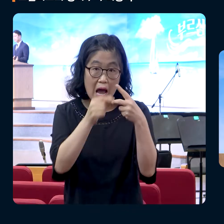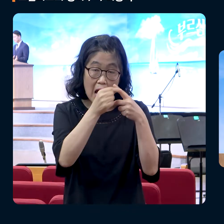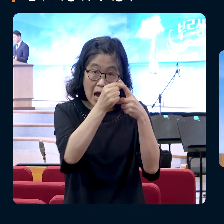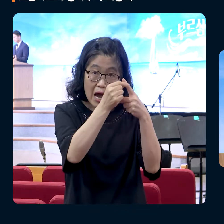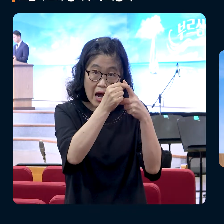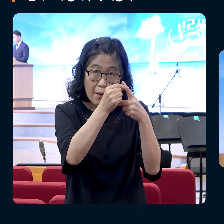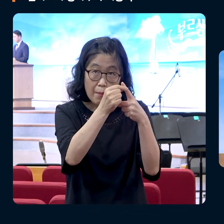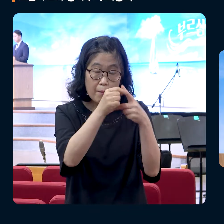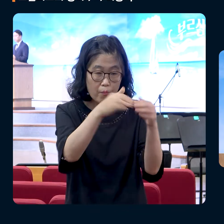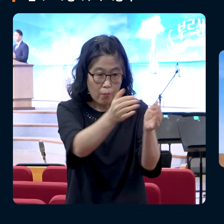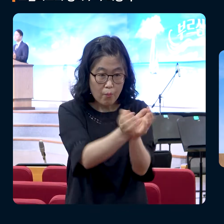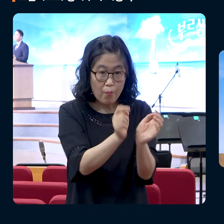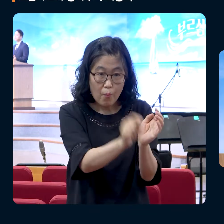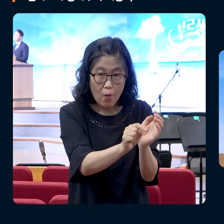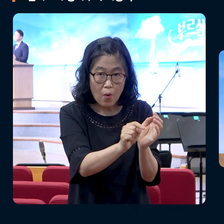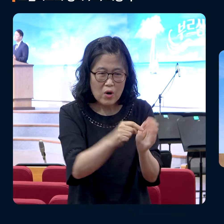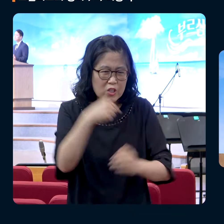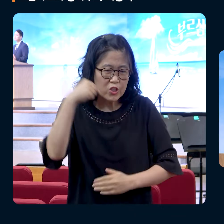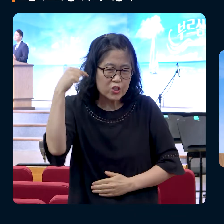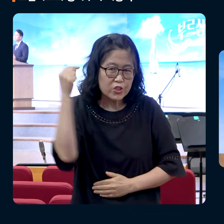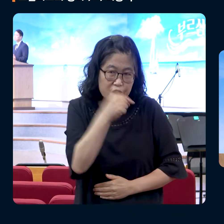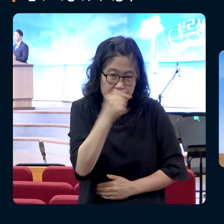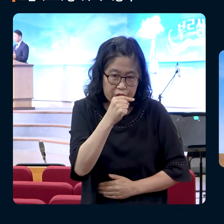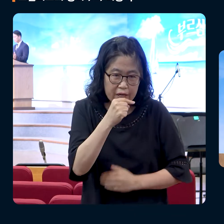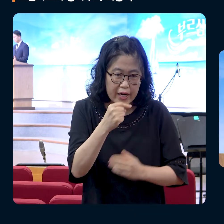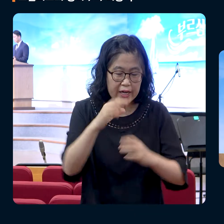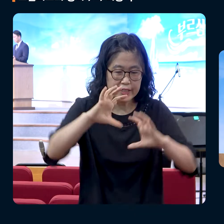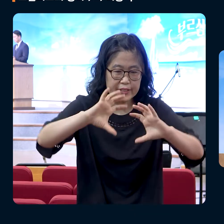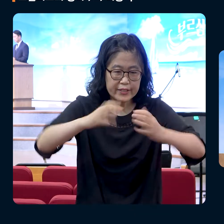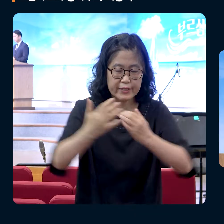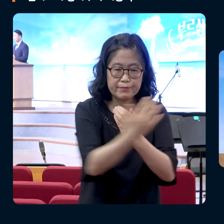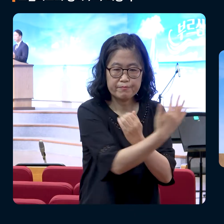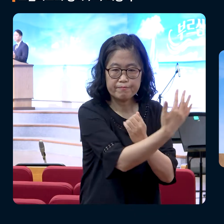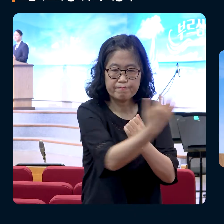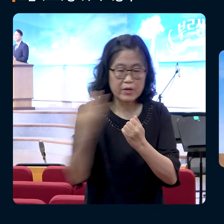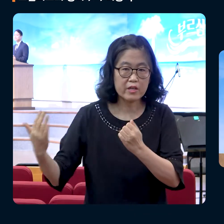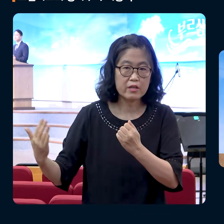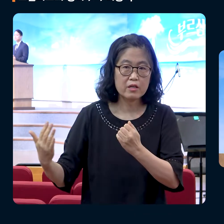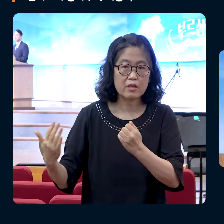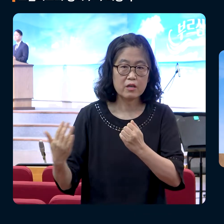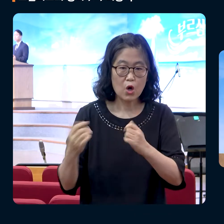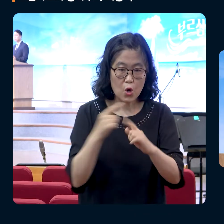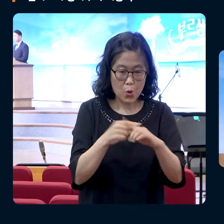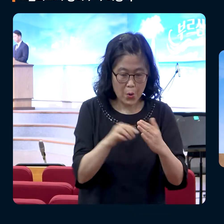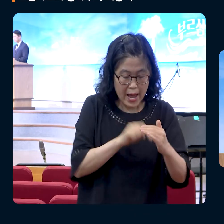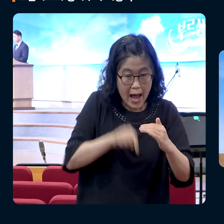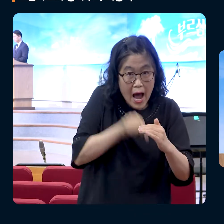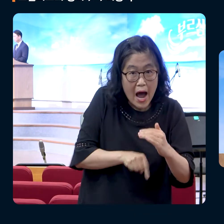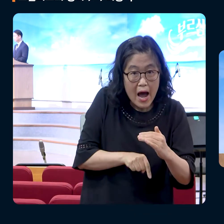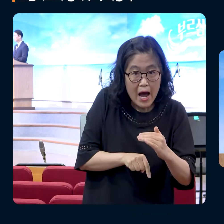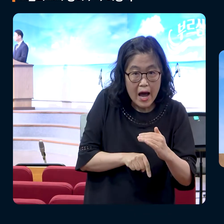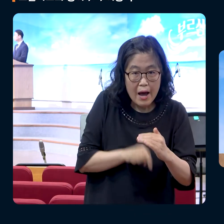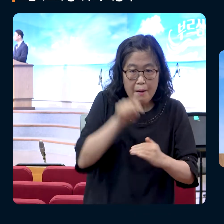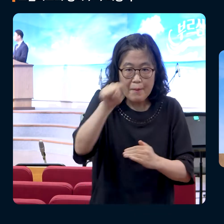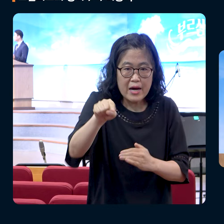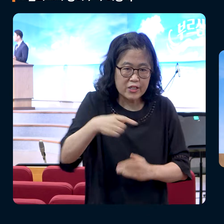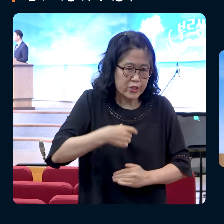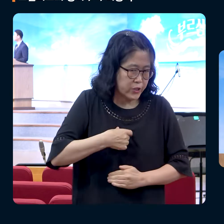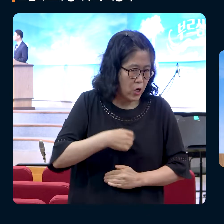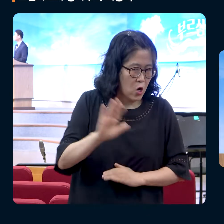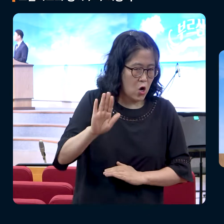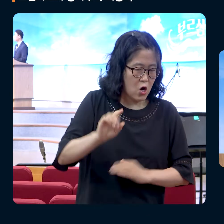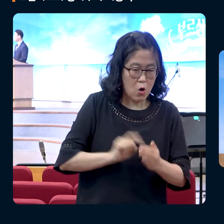한쪽의 극단에는 철저하게 좀 세상을 거부하고 교회 밖의 삶은 좀 속되어서 교회